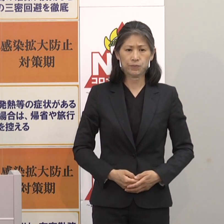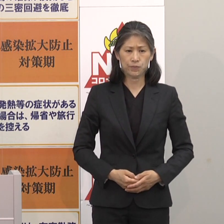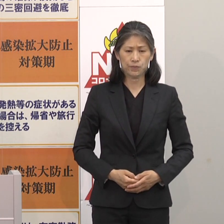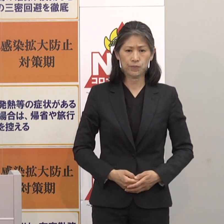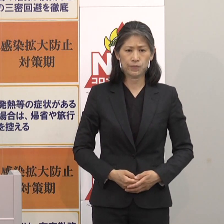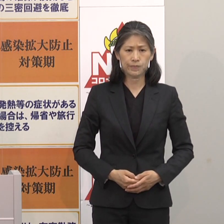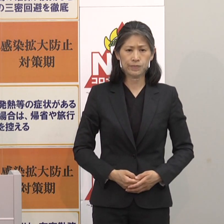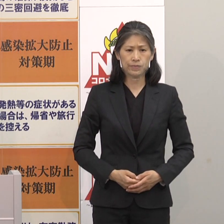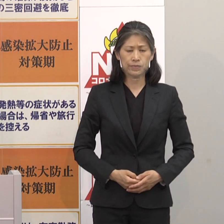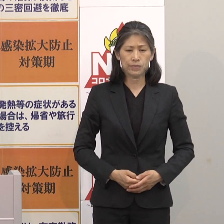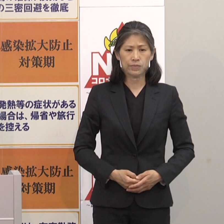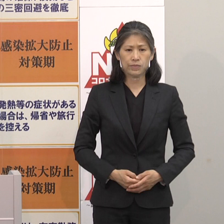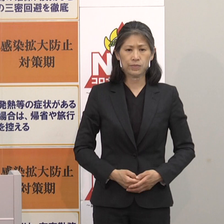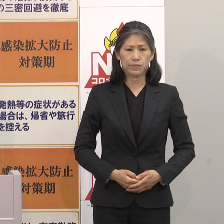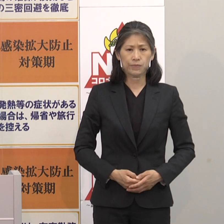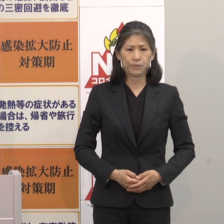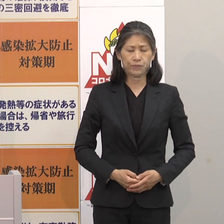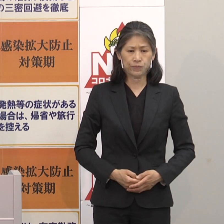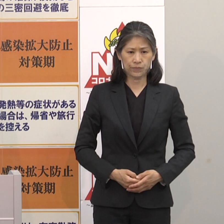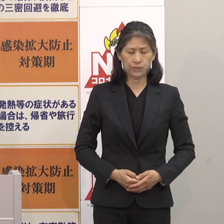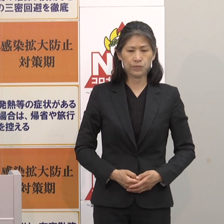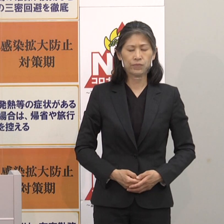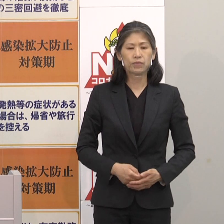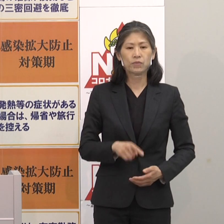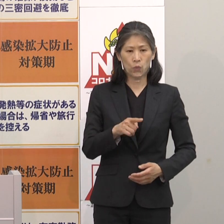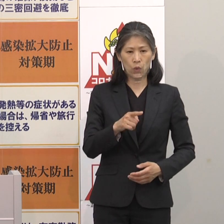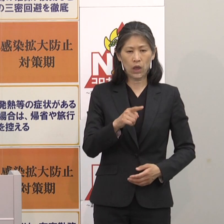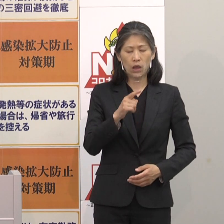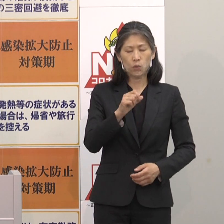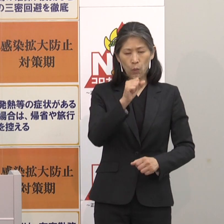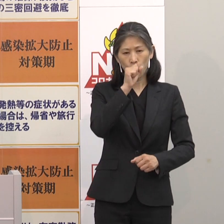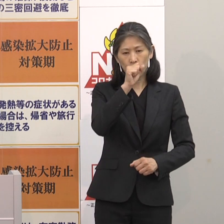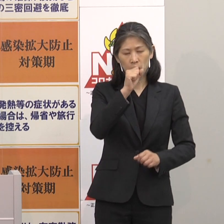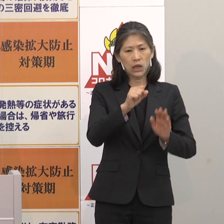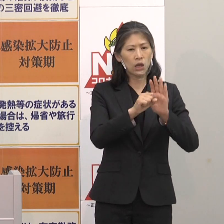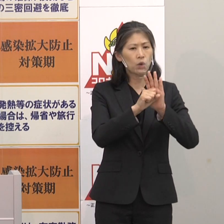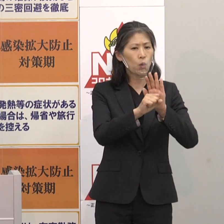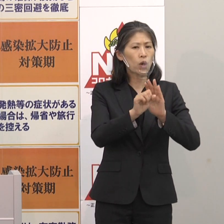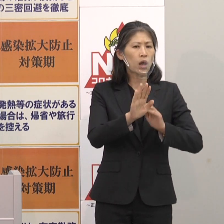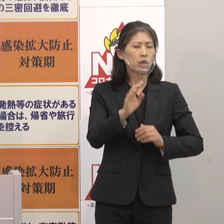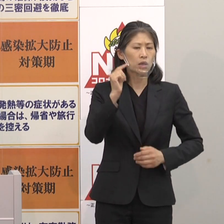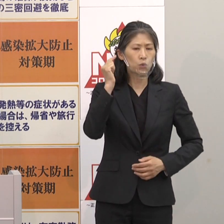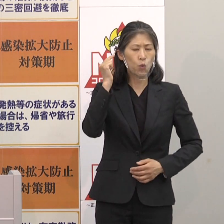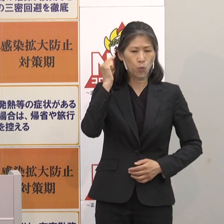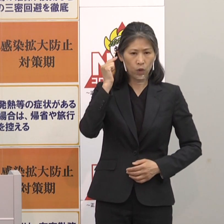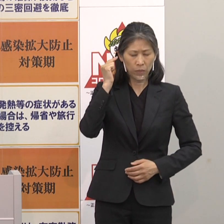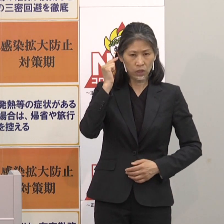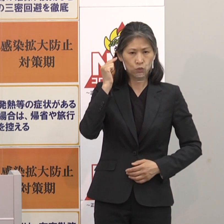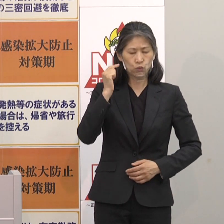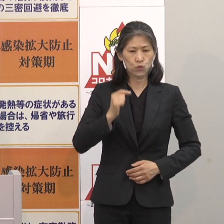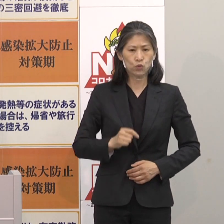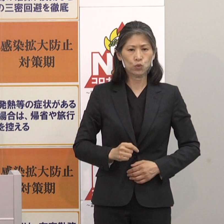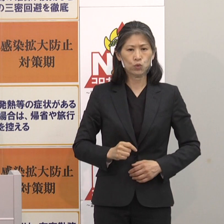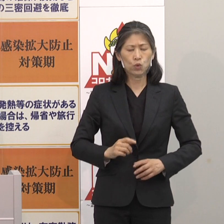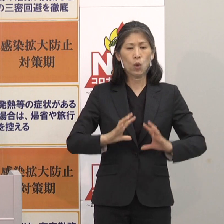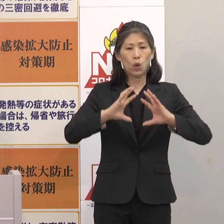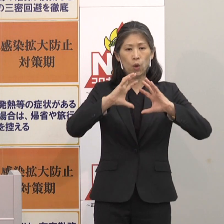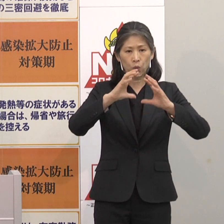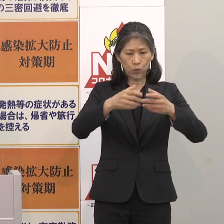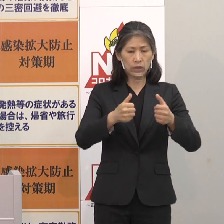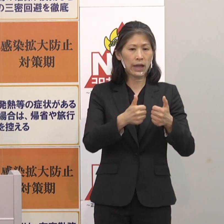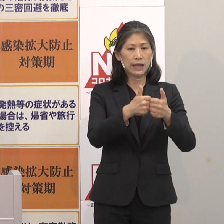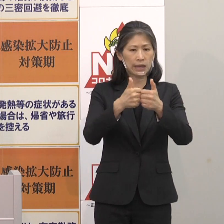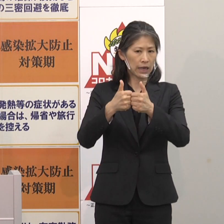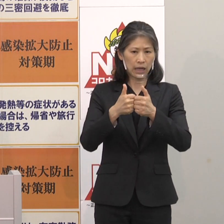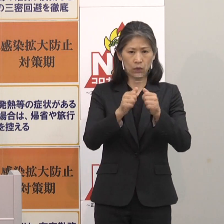とってもですね、効果があったのではないかと。国際会議が開けるような設備もあ